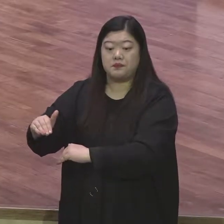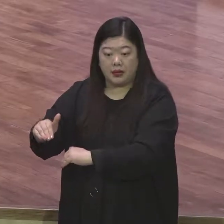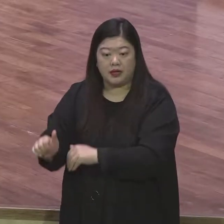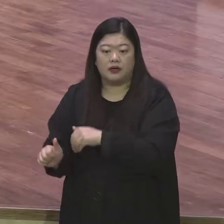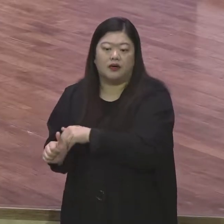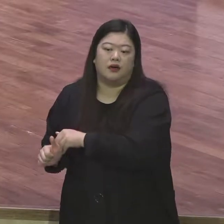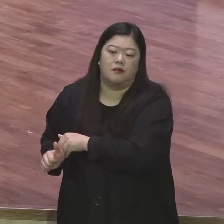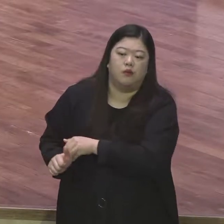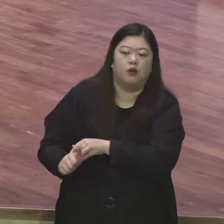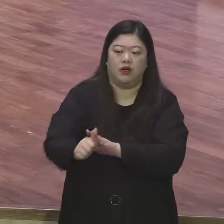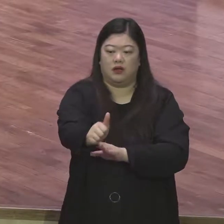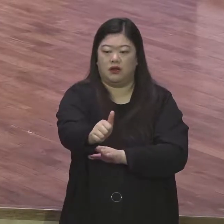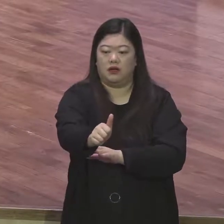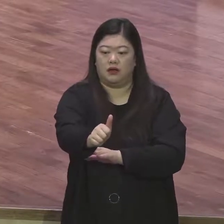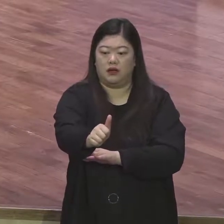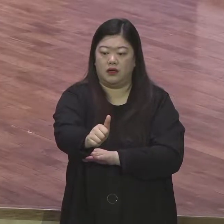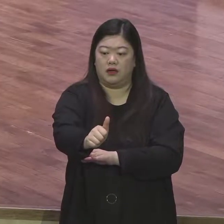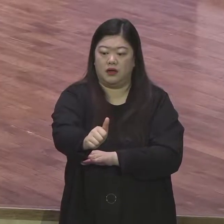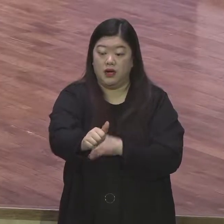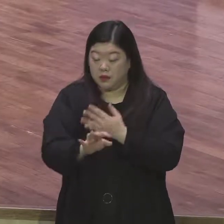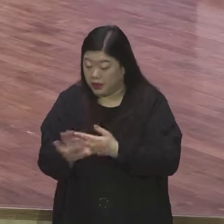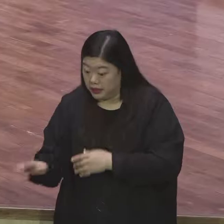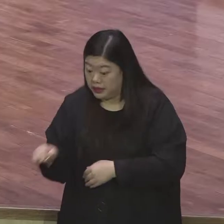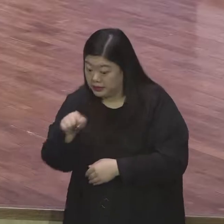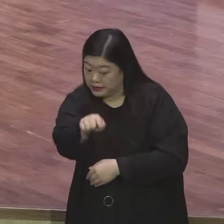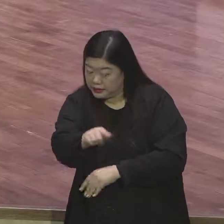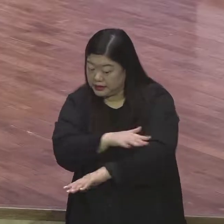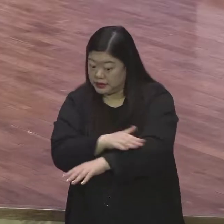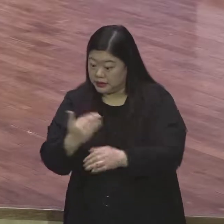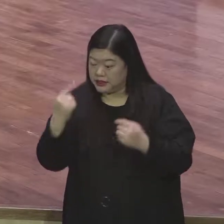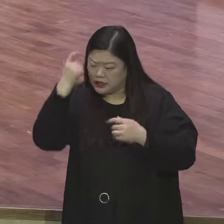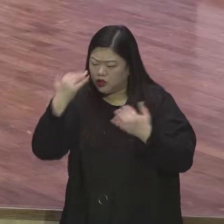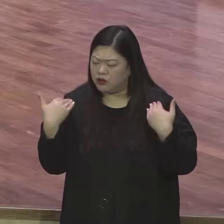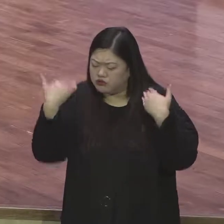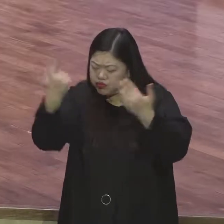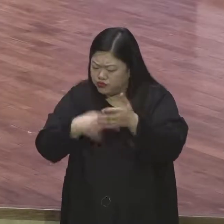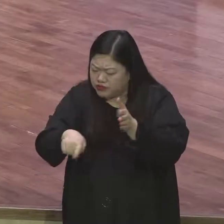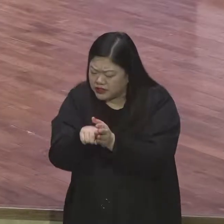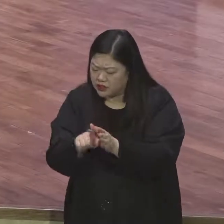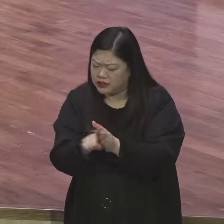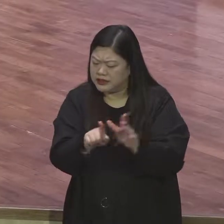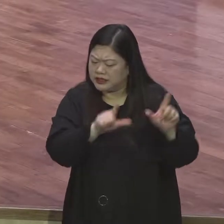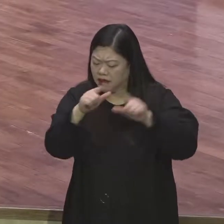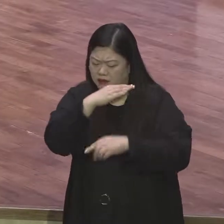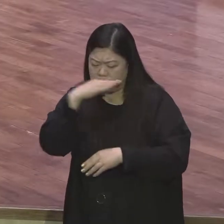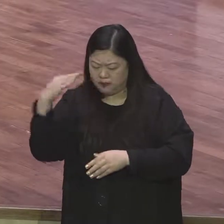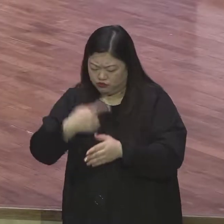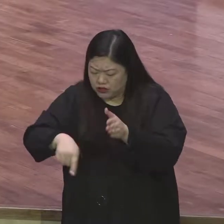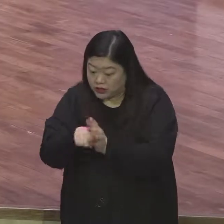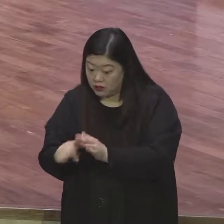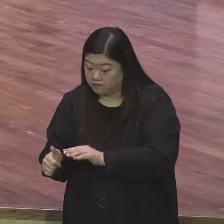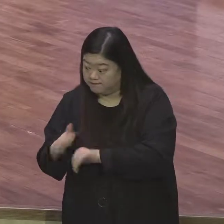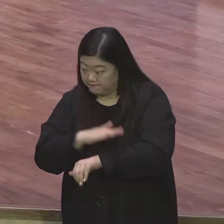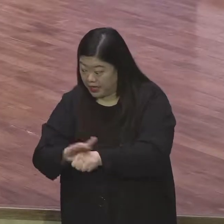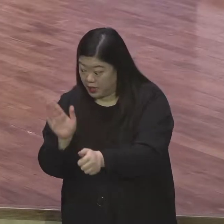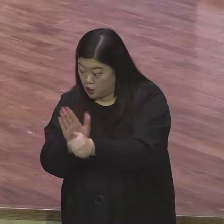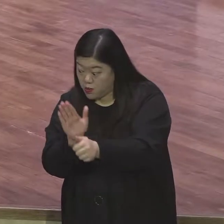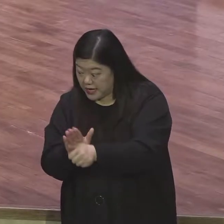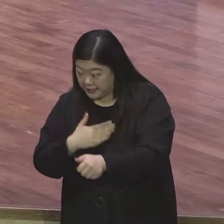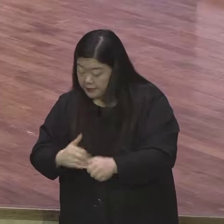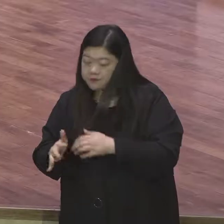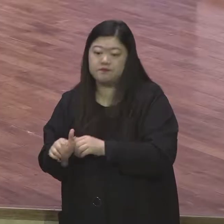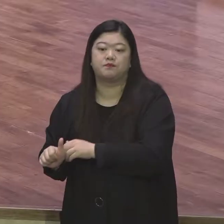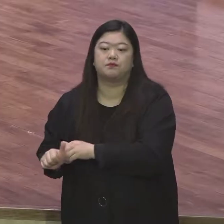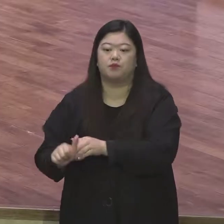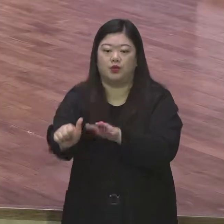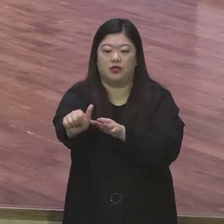디모데에게 이제 영적 성장을 할 수 있도록 돕는 이것이 1차적 목표였어요.